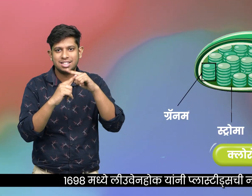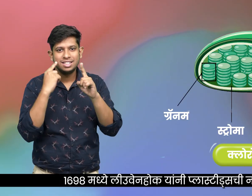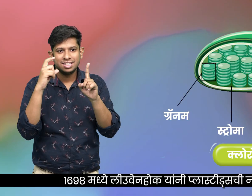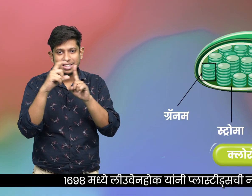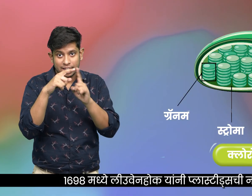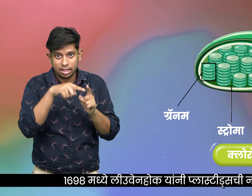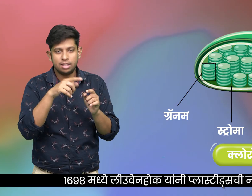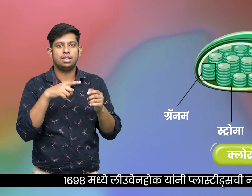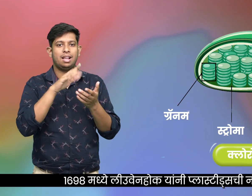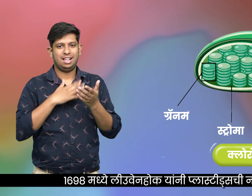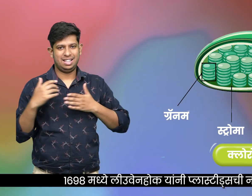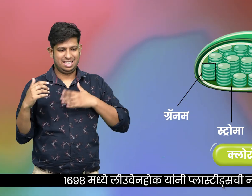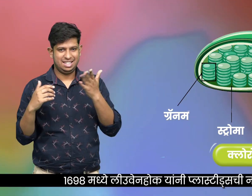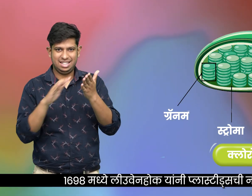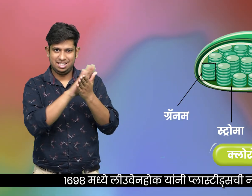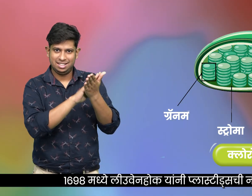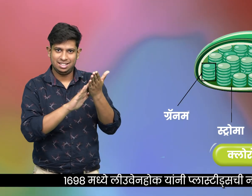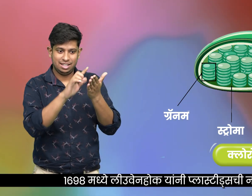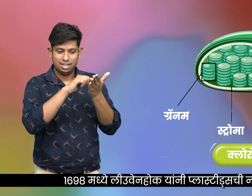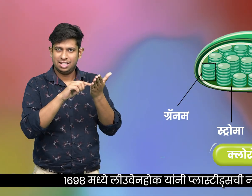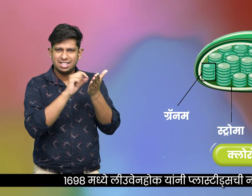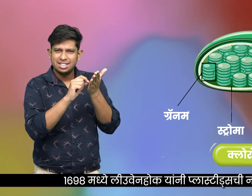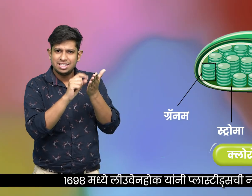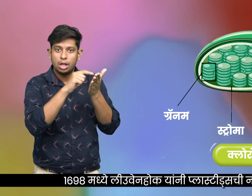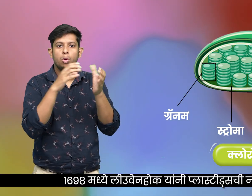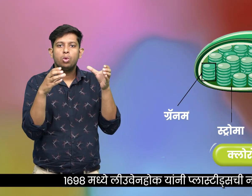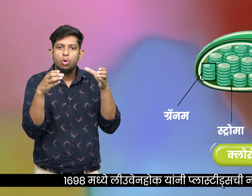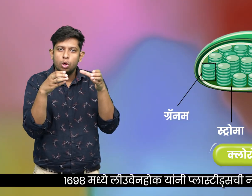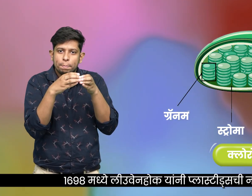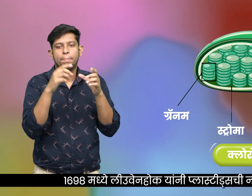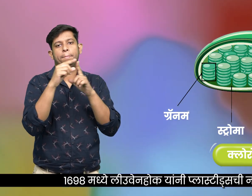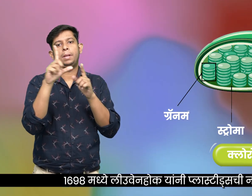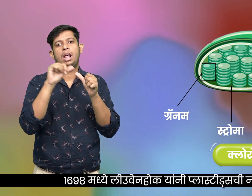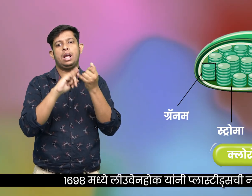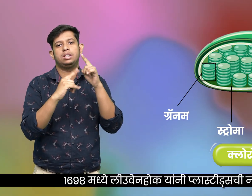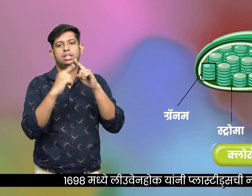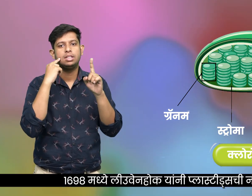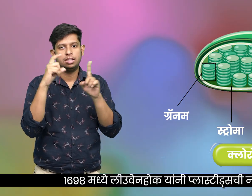1698 मध्ये लिओनोव्ह यांनी प्लास्टिड्सची नोंद केली.